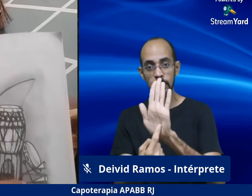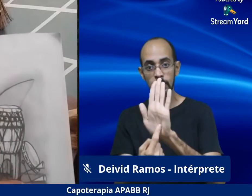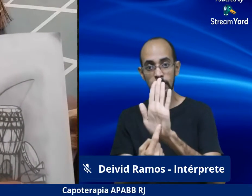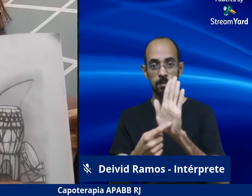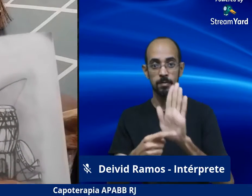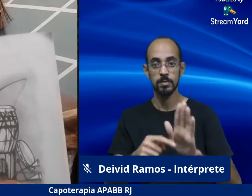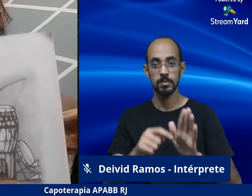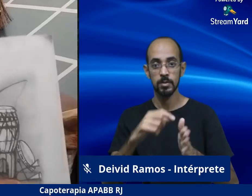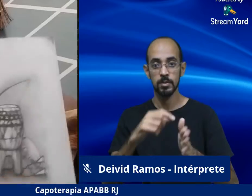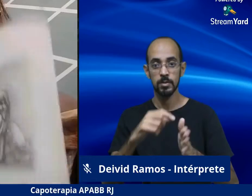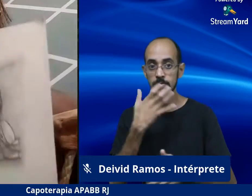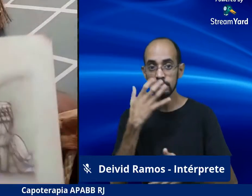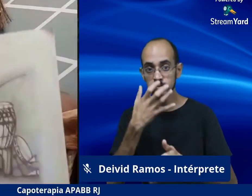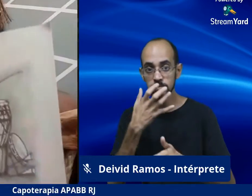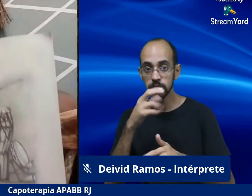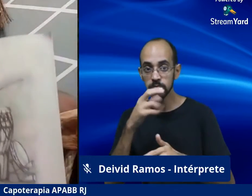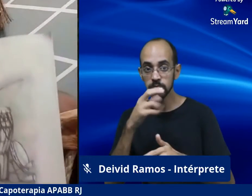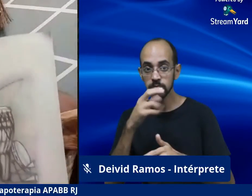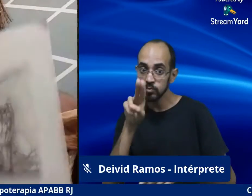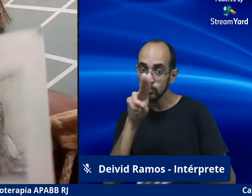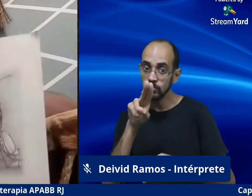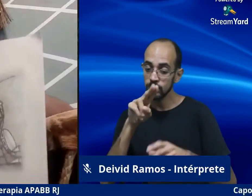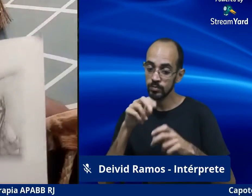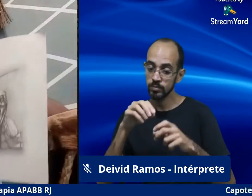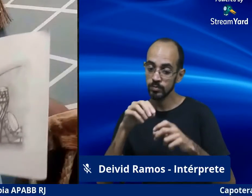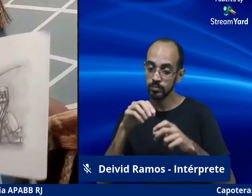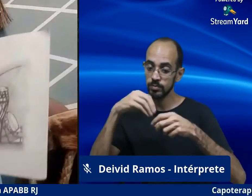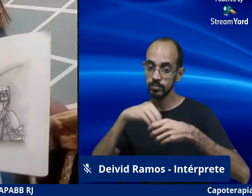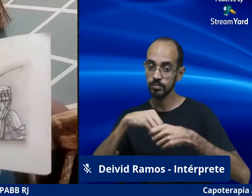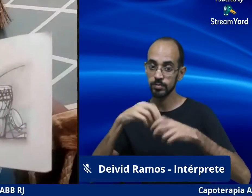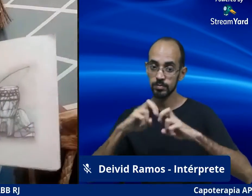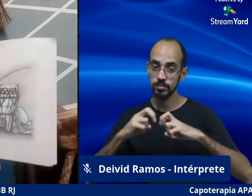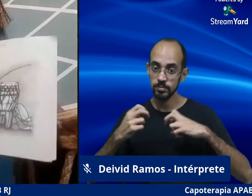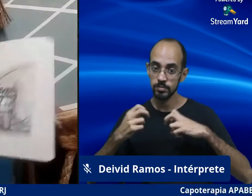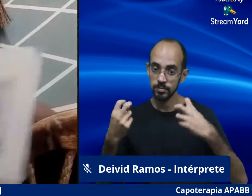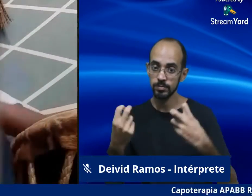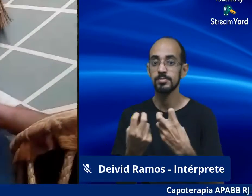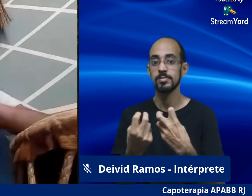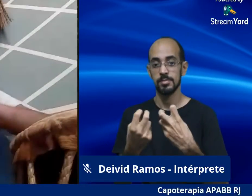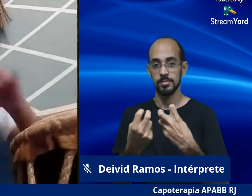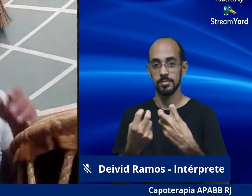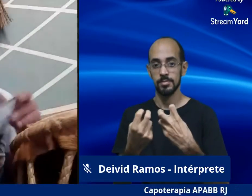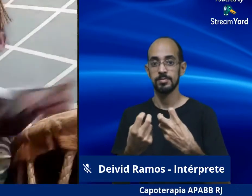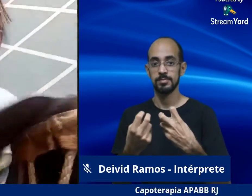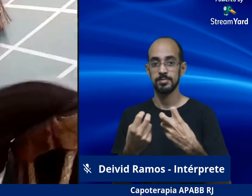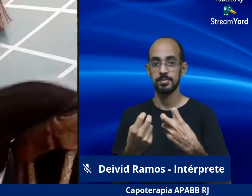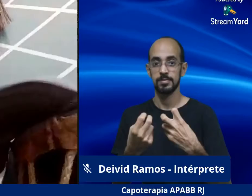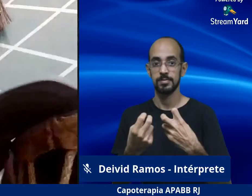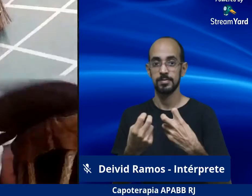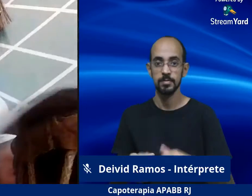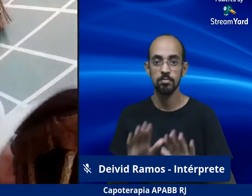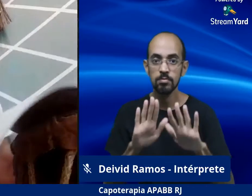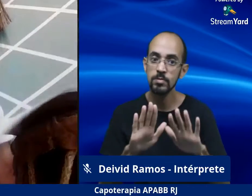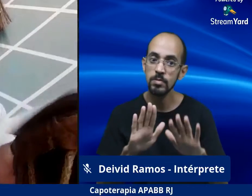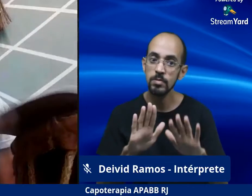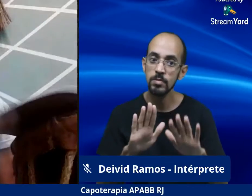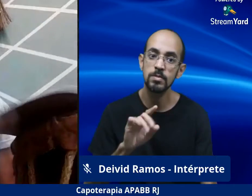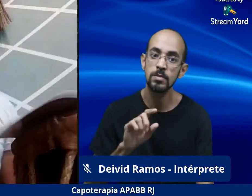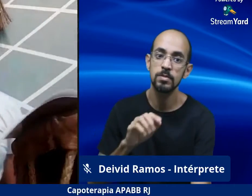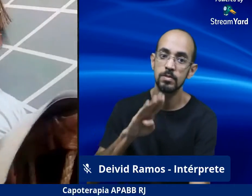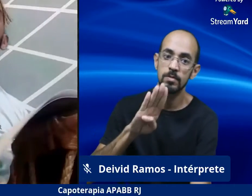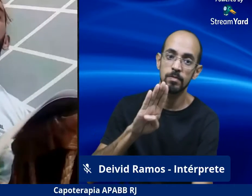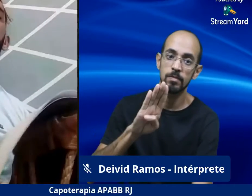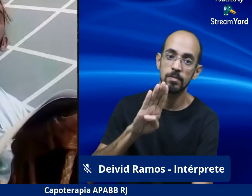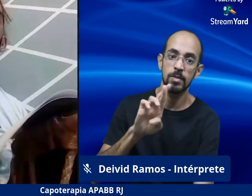ritmo perfeito da roda de capoeira que a gente já viu em outro poema. Mas o birimbau, Michel, aí vocês